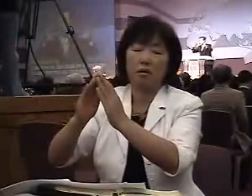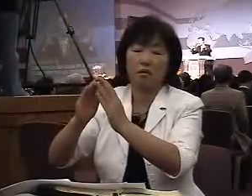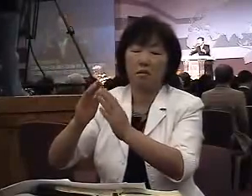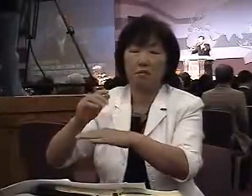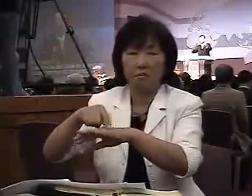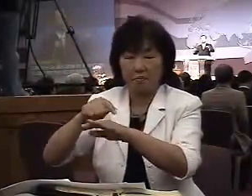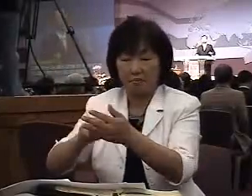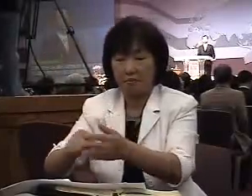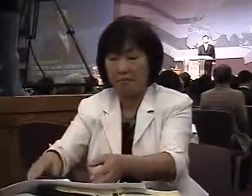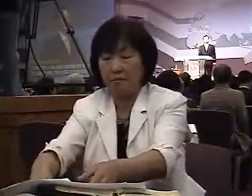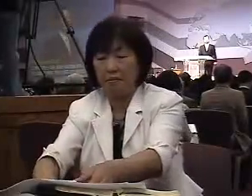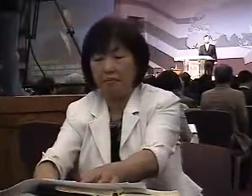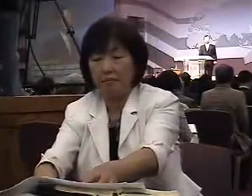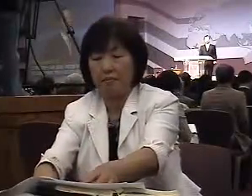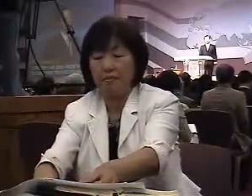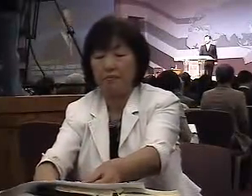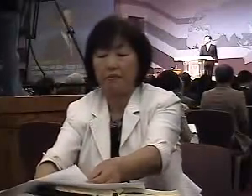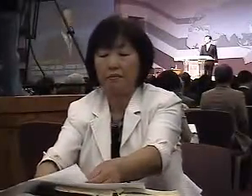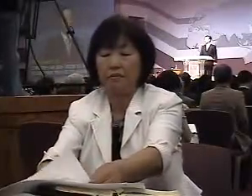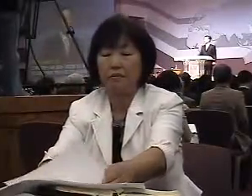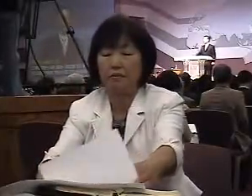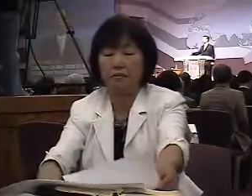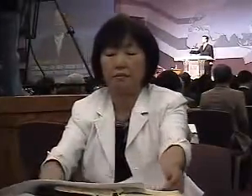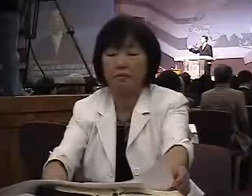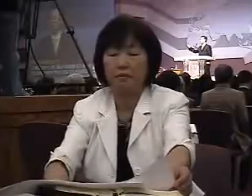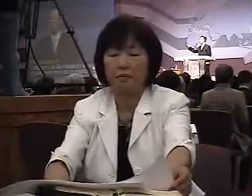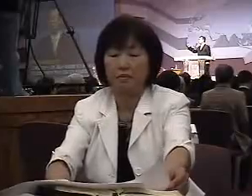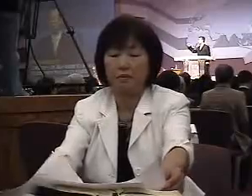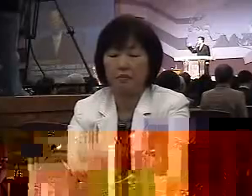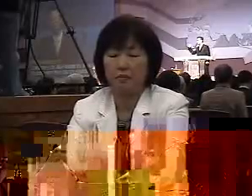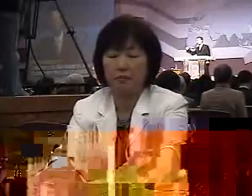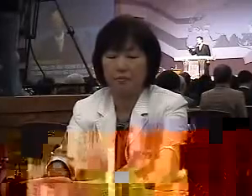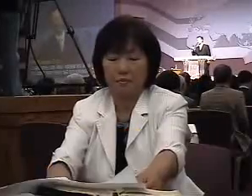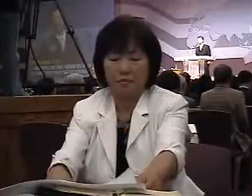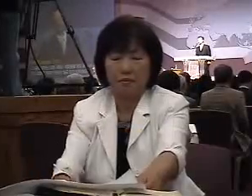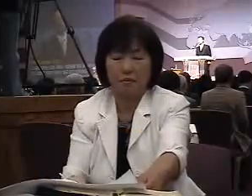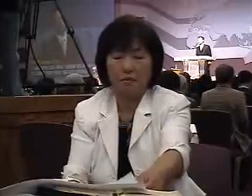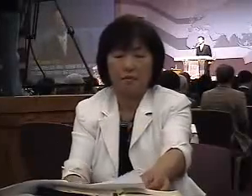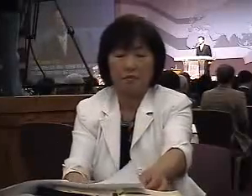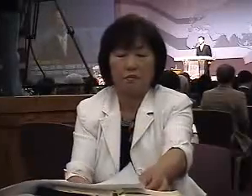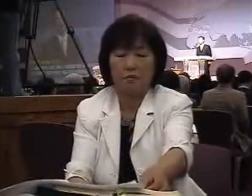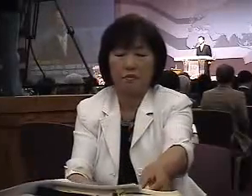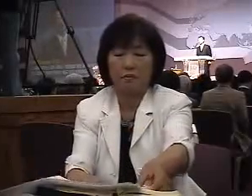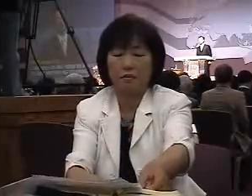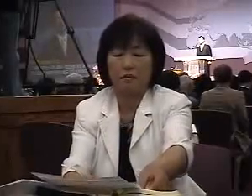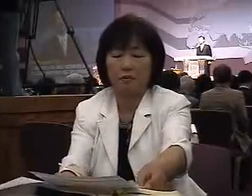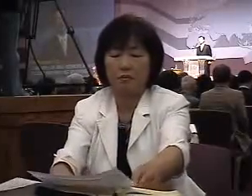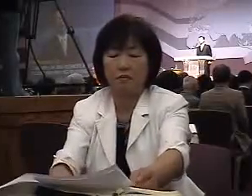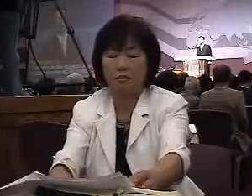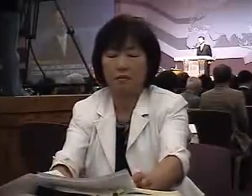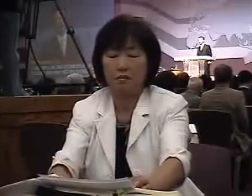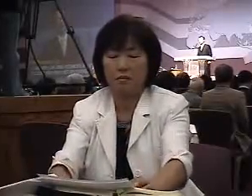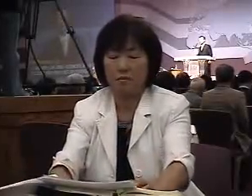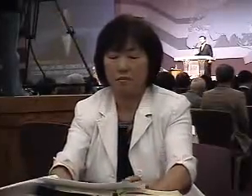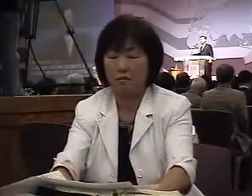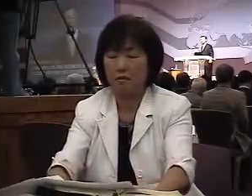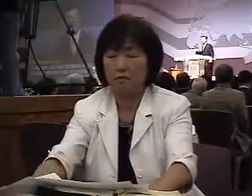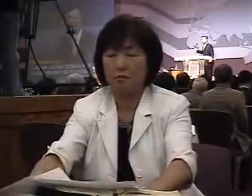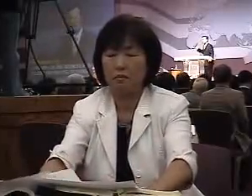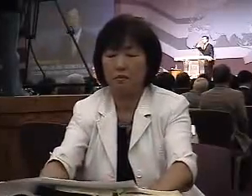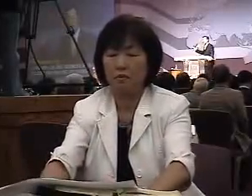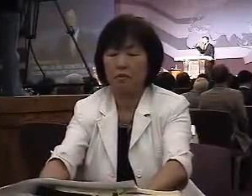임프레션이 새겨지지 않았다는 것입니다. 다음 세대를 영적으로 바로 키우지 못했다는 것입니다. 그랬을